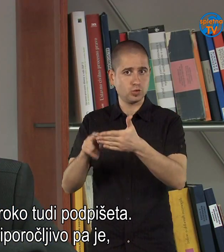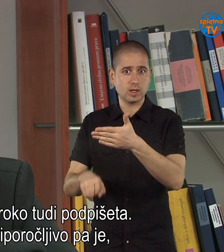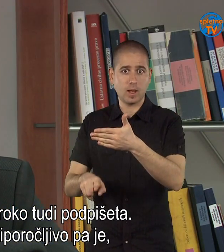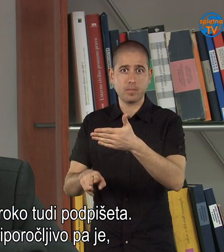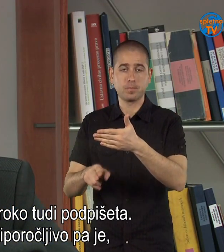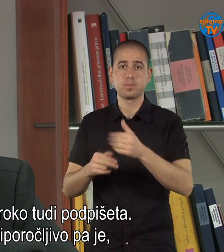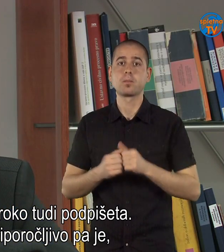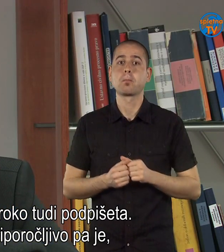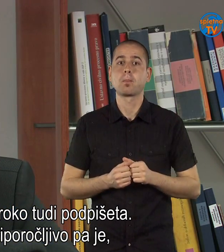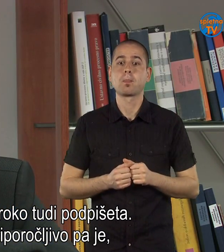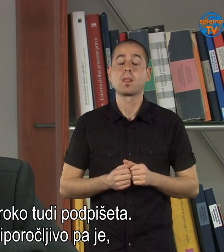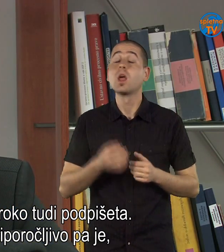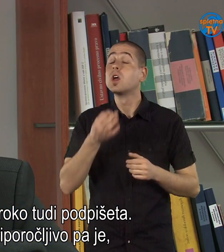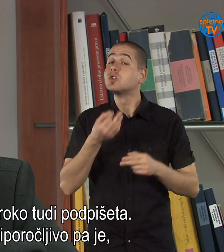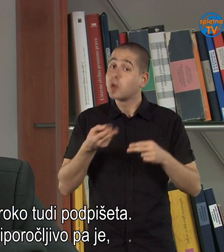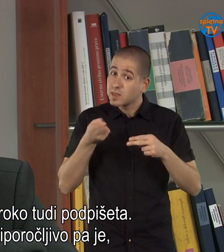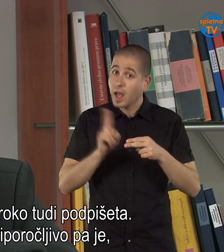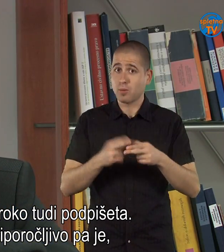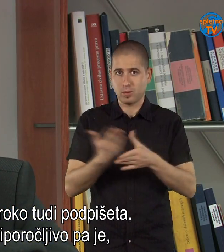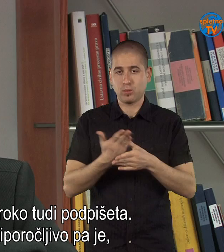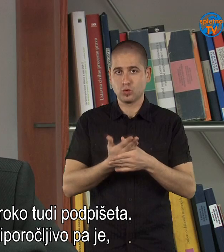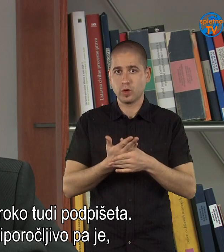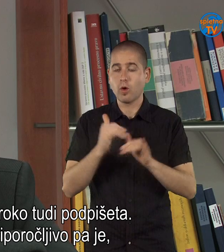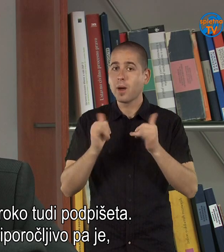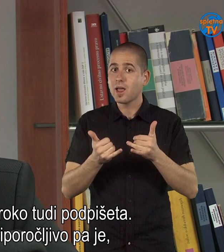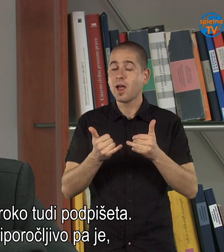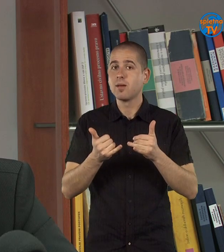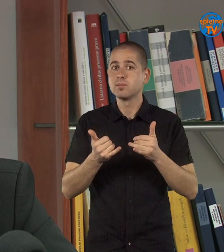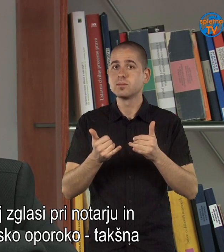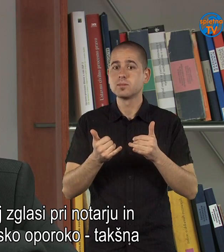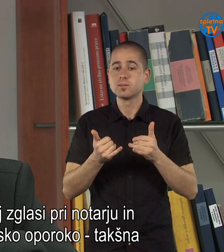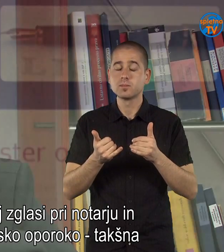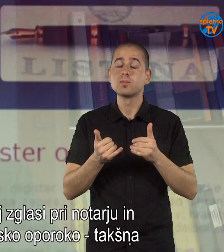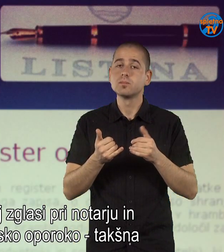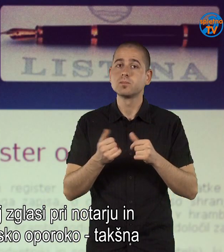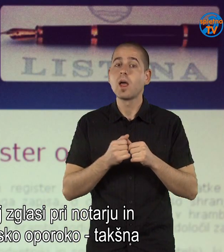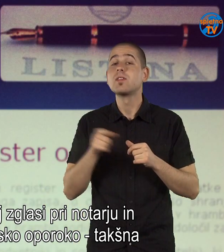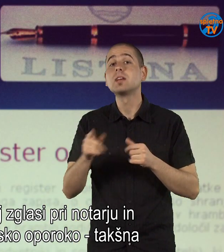podpišeta. Zdaj, še najbolj priporočljivo pa je, da se